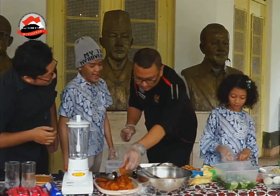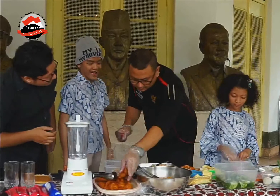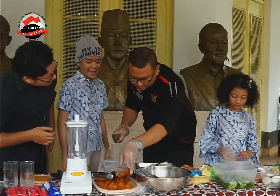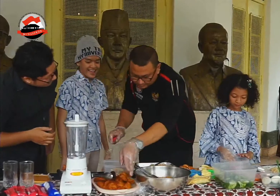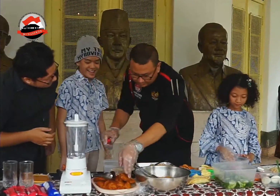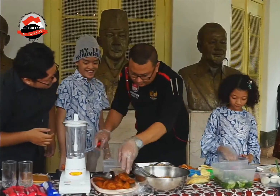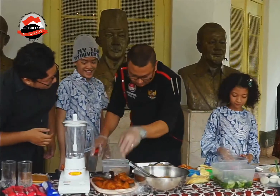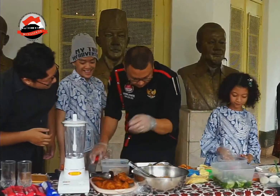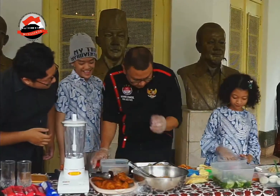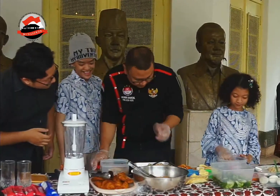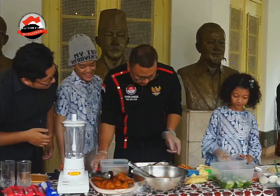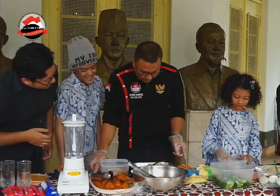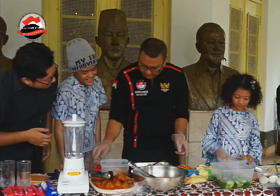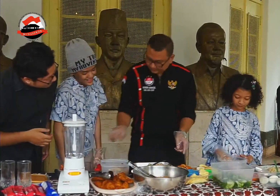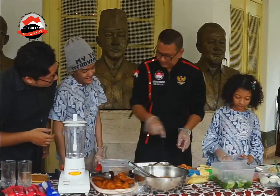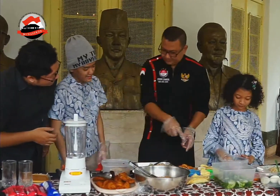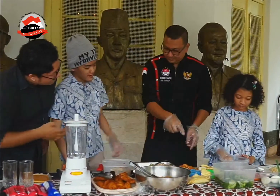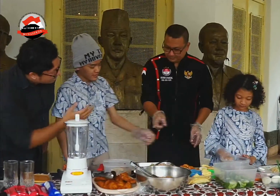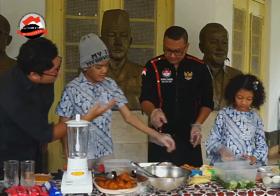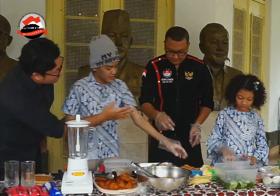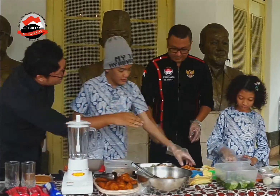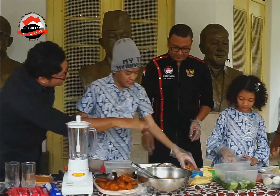chef-nya? Apa? Nih.